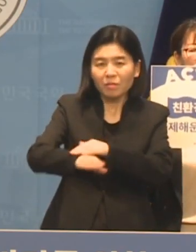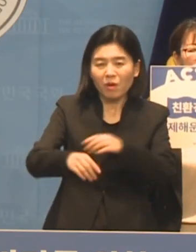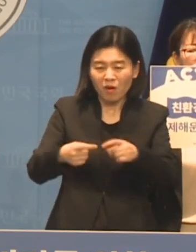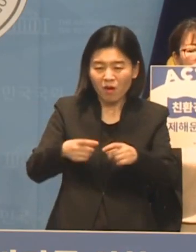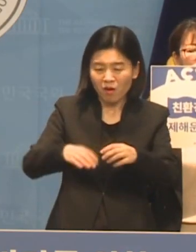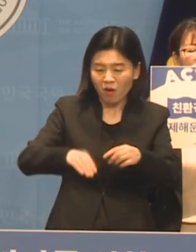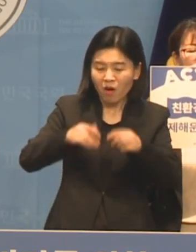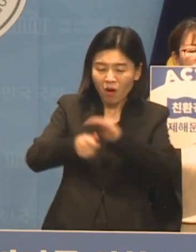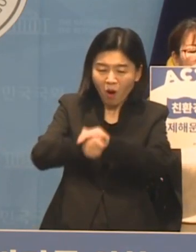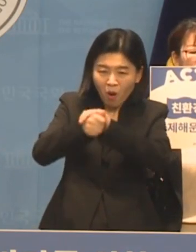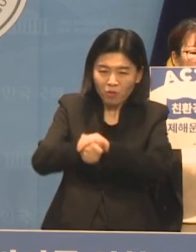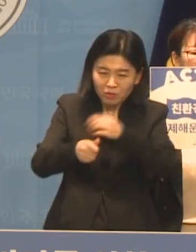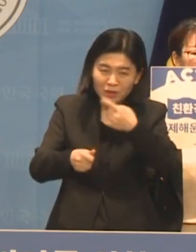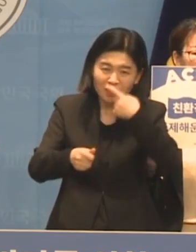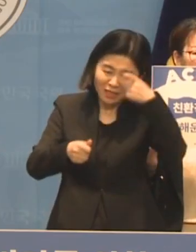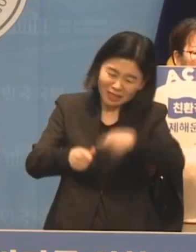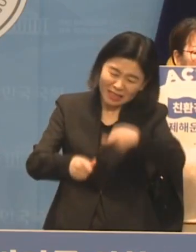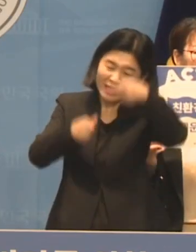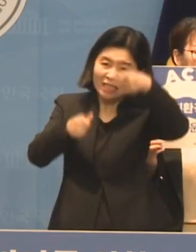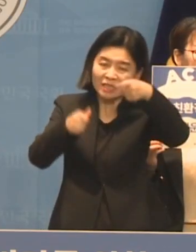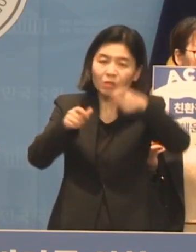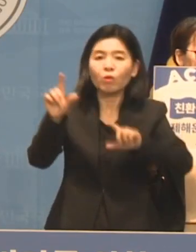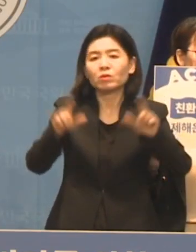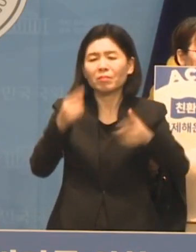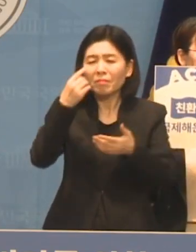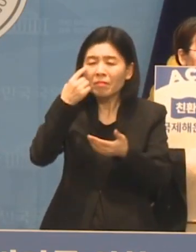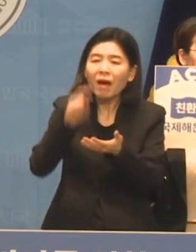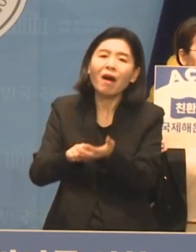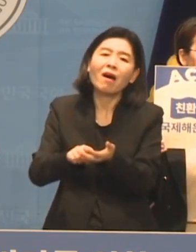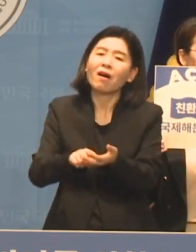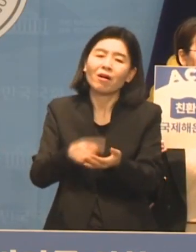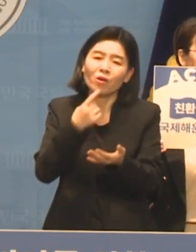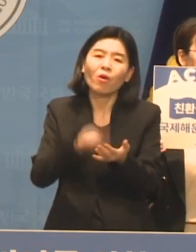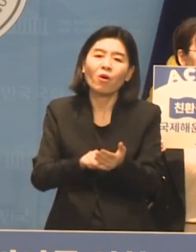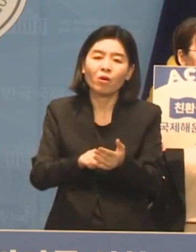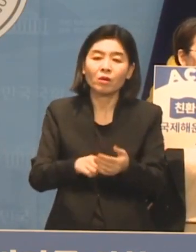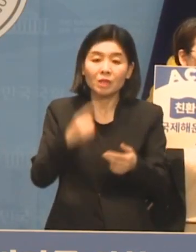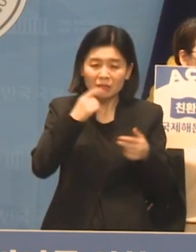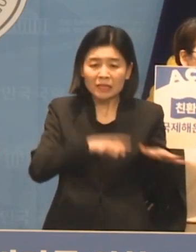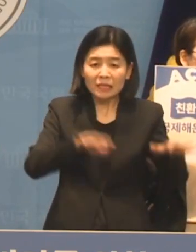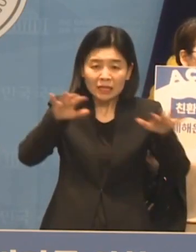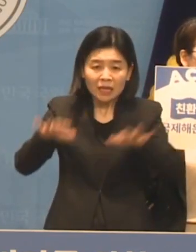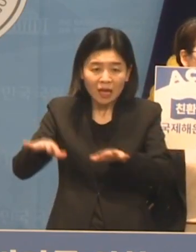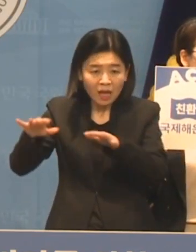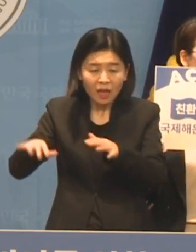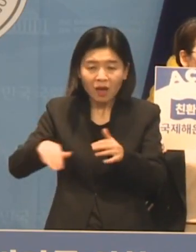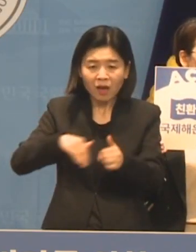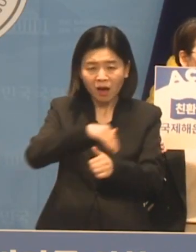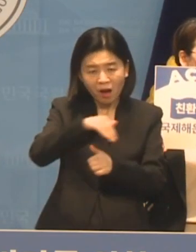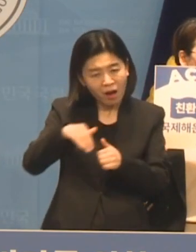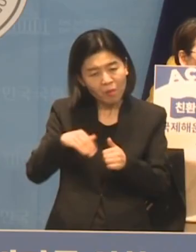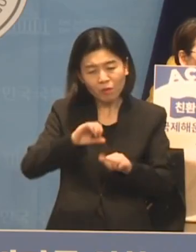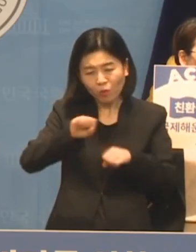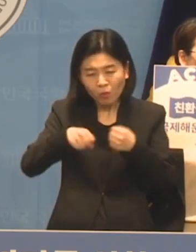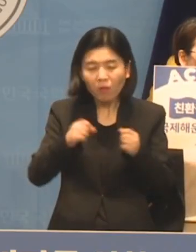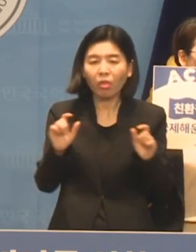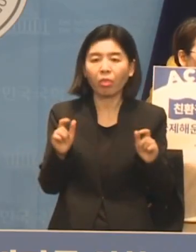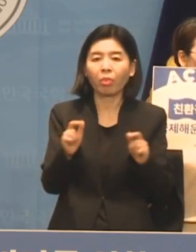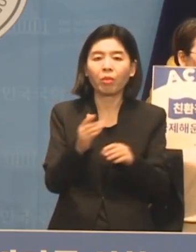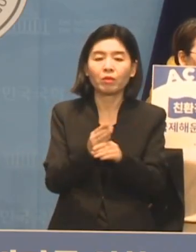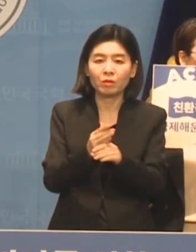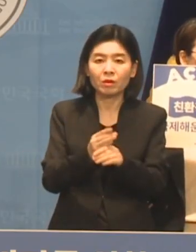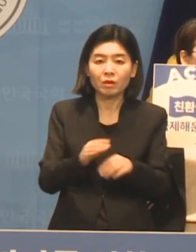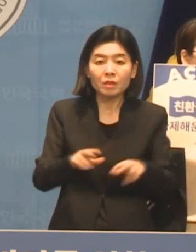풍경이 되었습니다. 우리 바다는 점점 오염되고 해양 생물은 점점 사라지고 있습니다. 우리나라는 몇 해 전 수산업법 개정을 통해